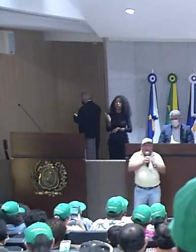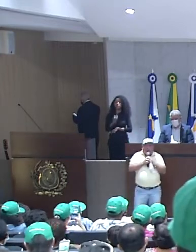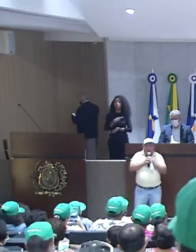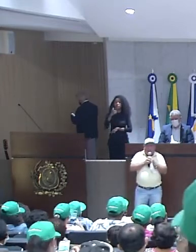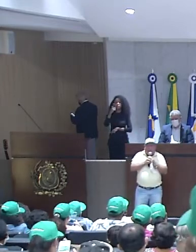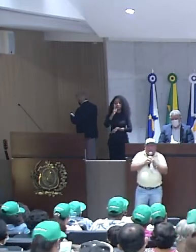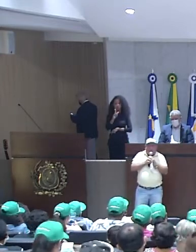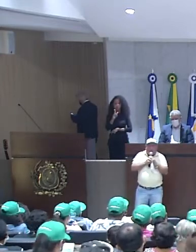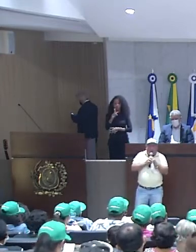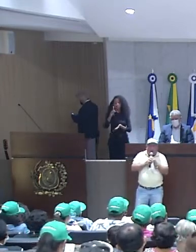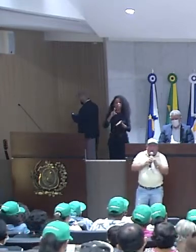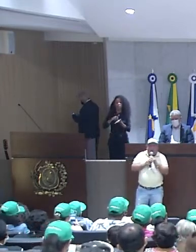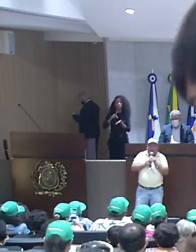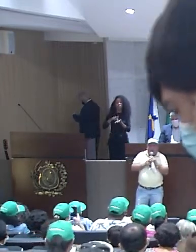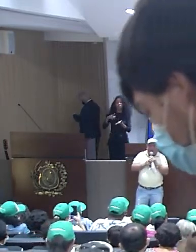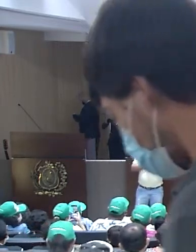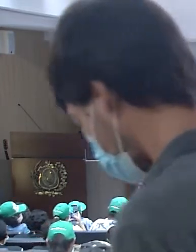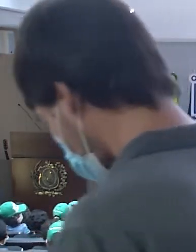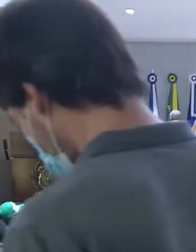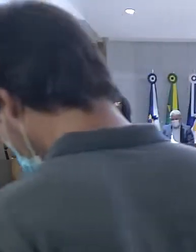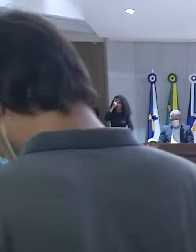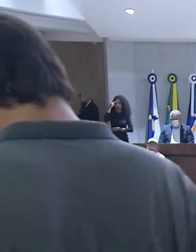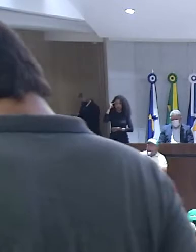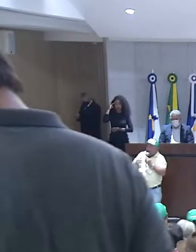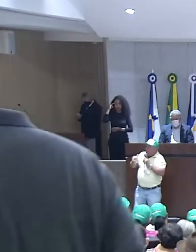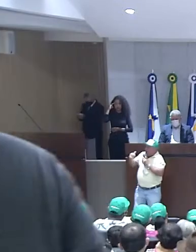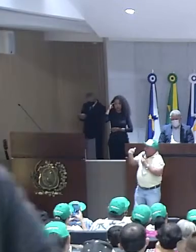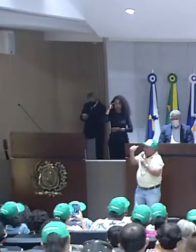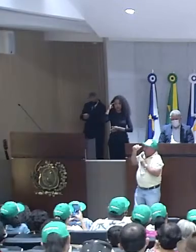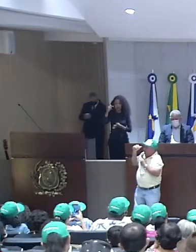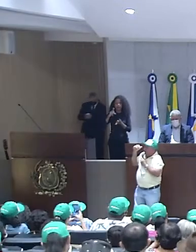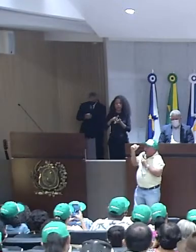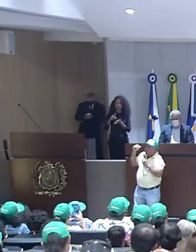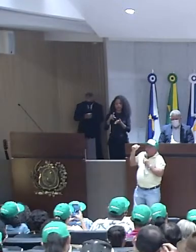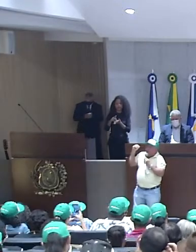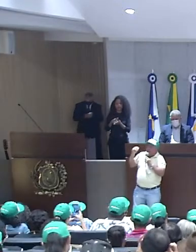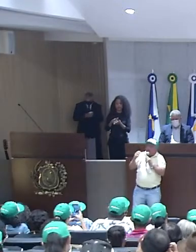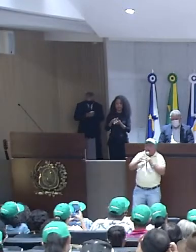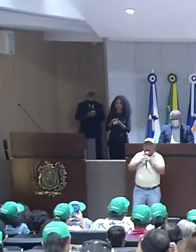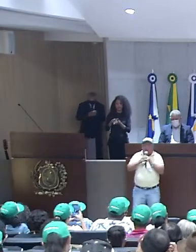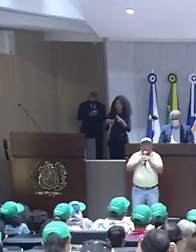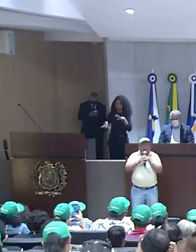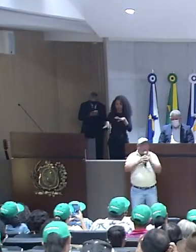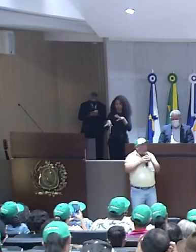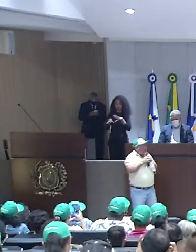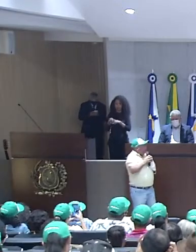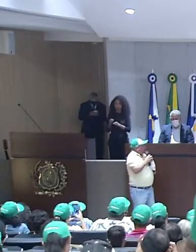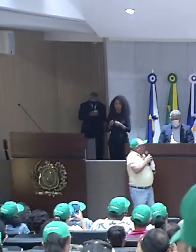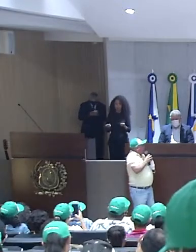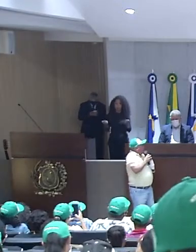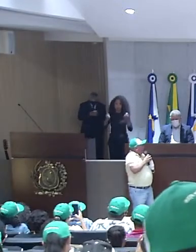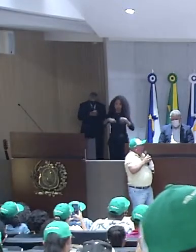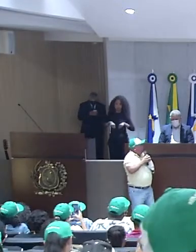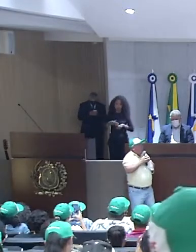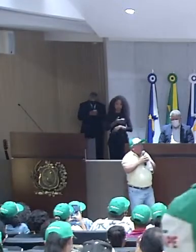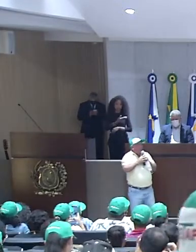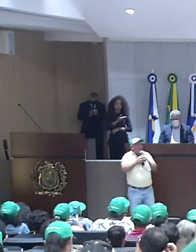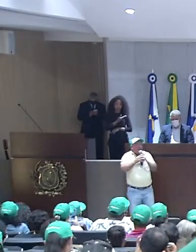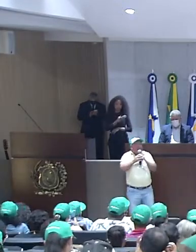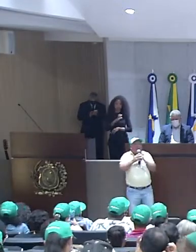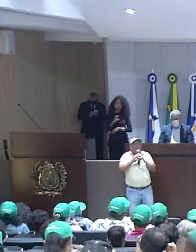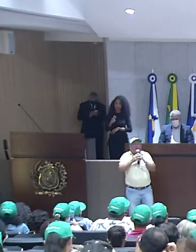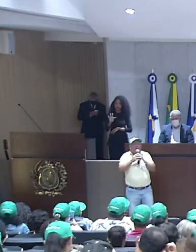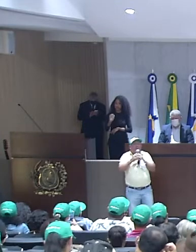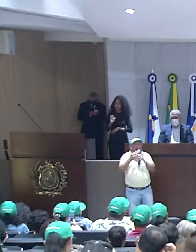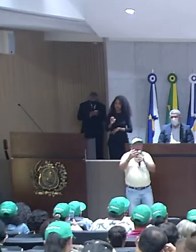de fato, ter pessoas realmente e capacitação, como foi falado pelo companheiro da CUT aqui, que